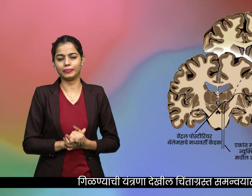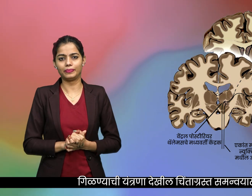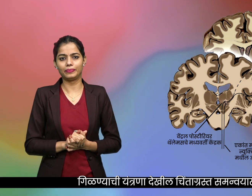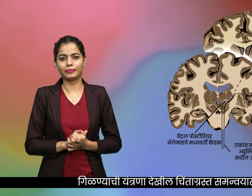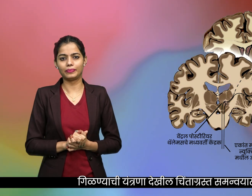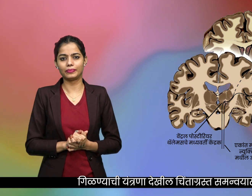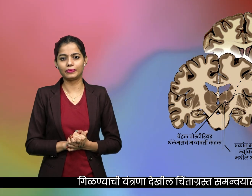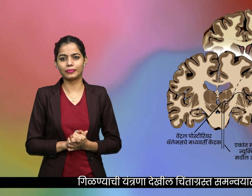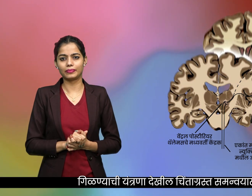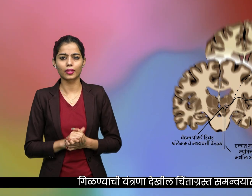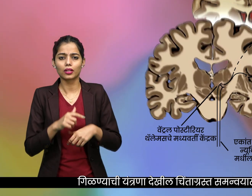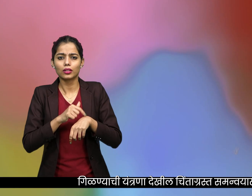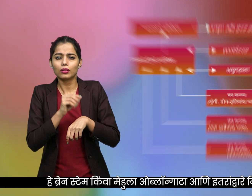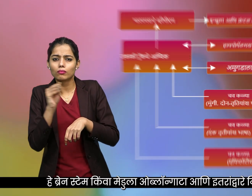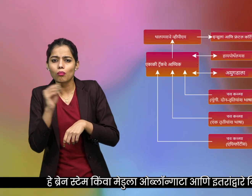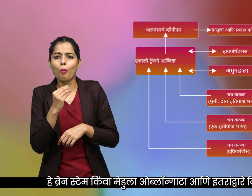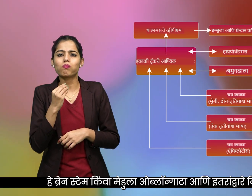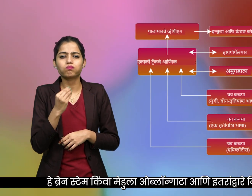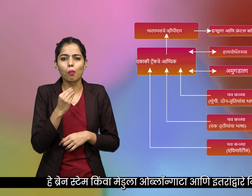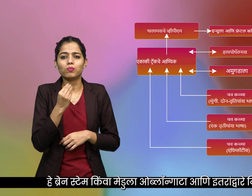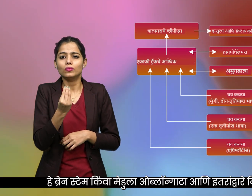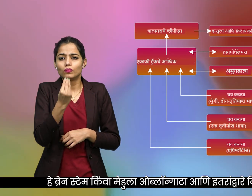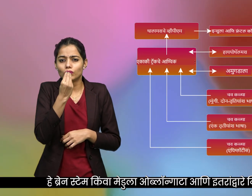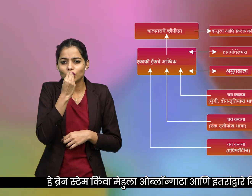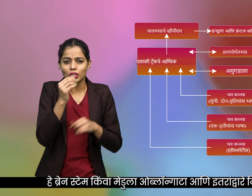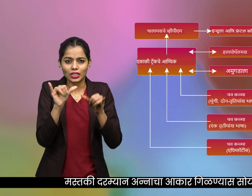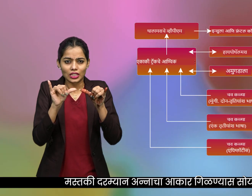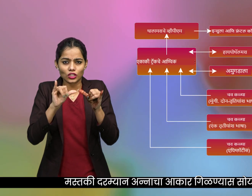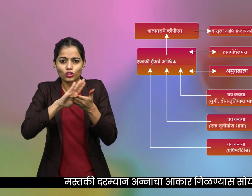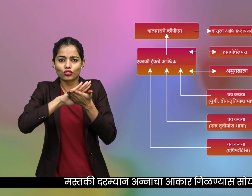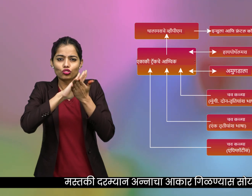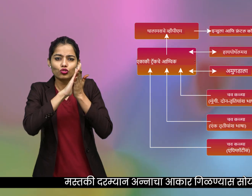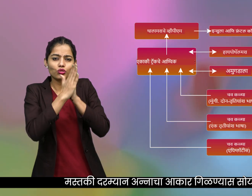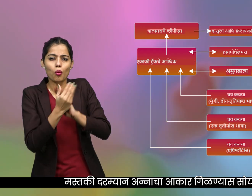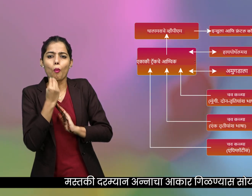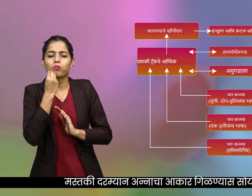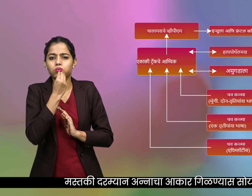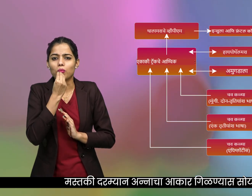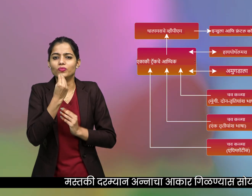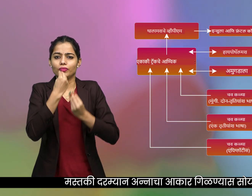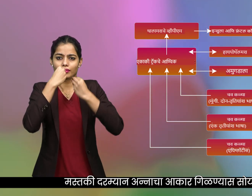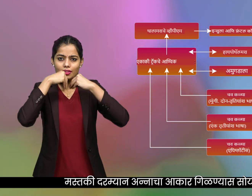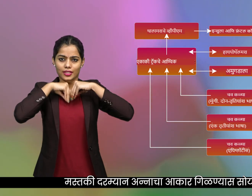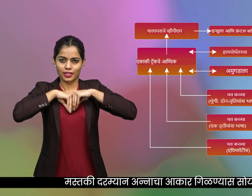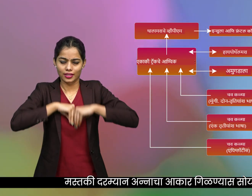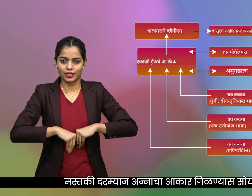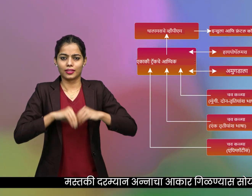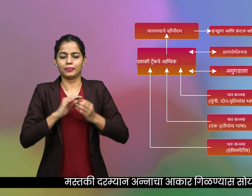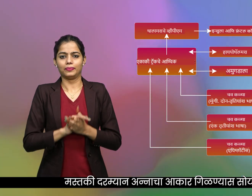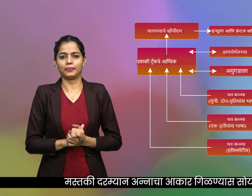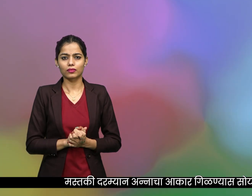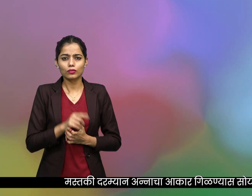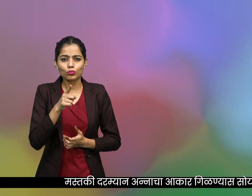किंवा मेडुला ऑब्लंगाटा आणि इतरांद्वारे नियंत्रित केले जाते. मस्तकी दरम्यान अन्नाचा आकार गिळण्यास सोयीस्कर बनवतो.